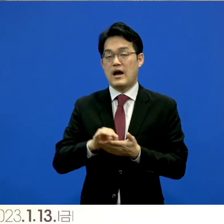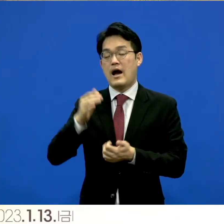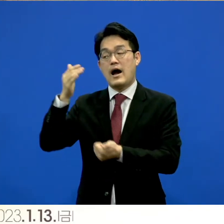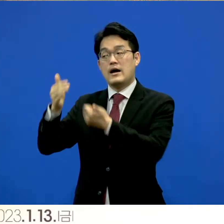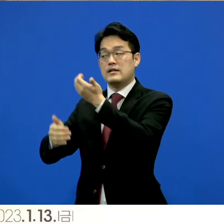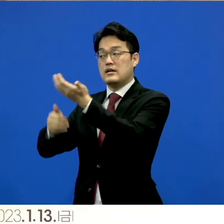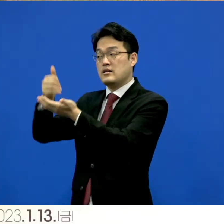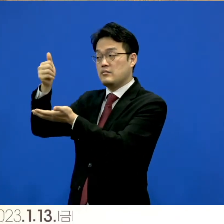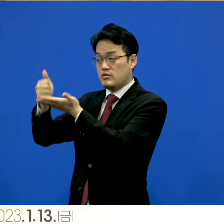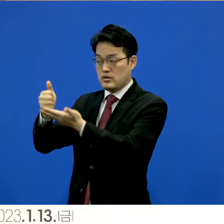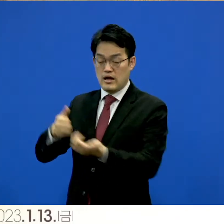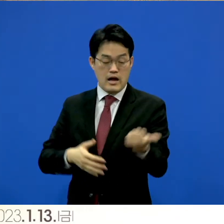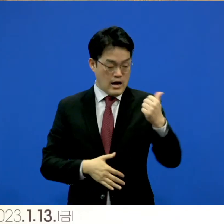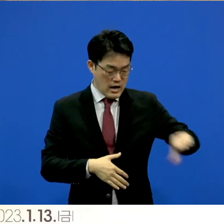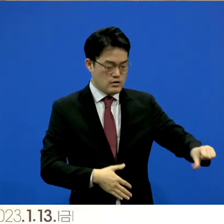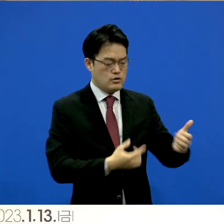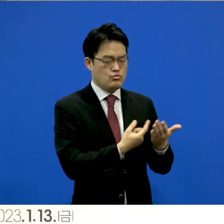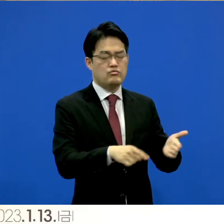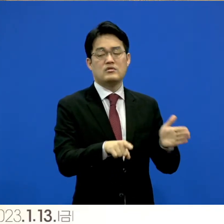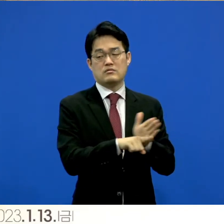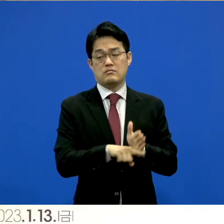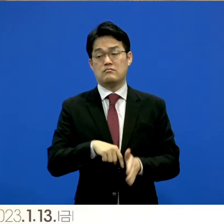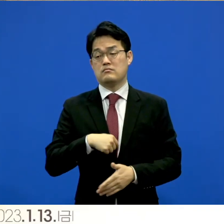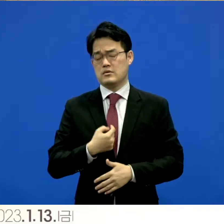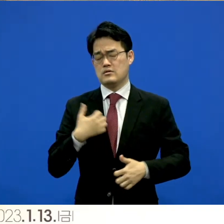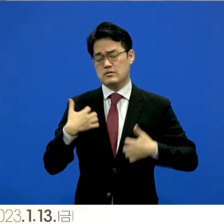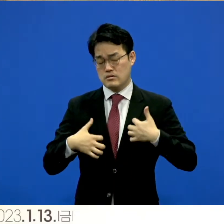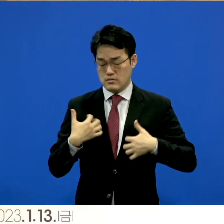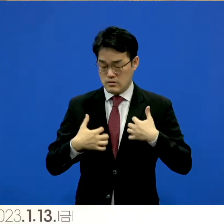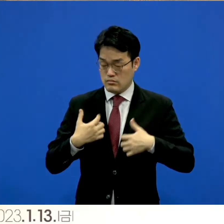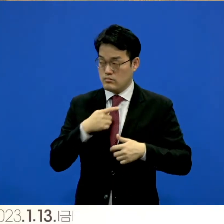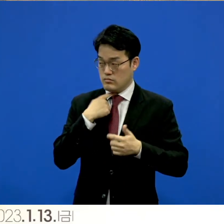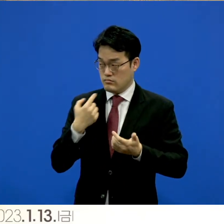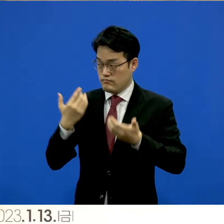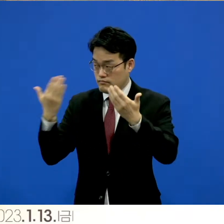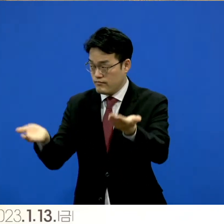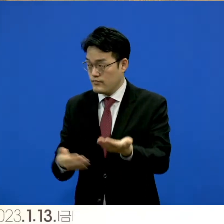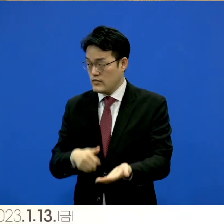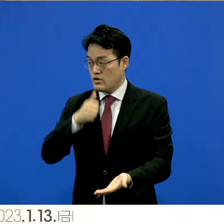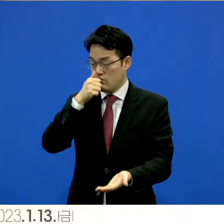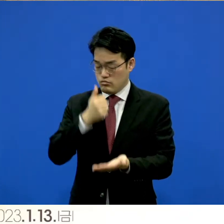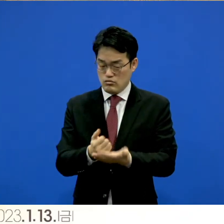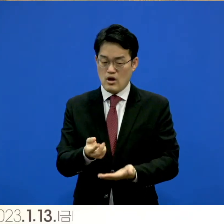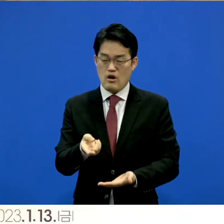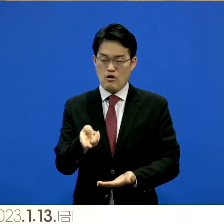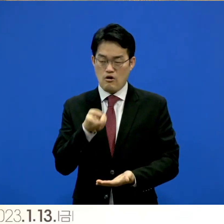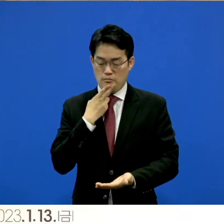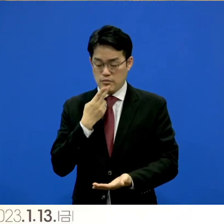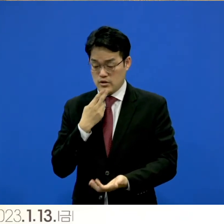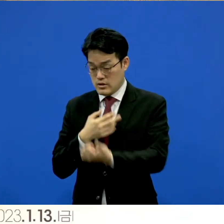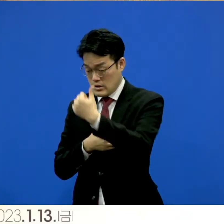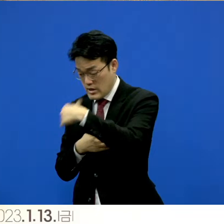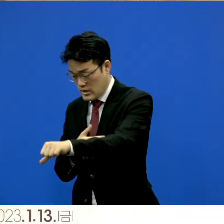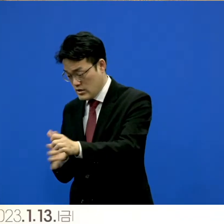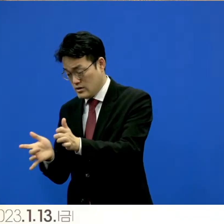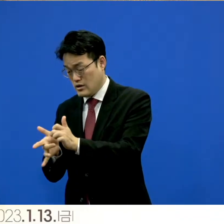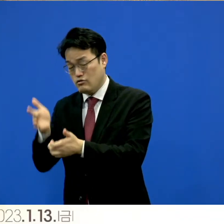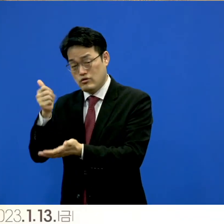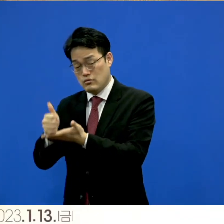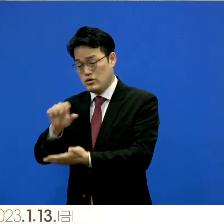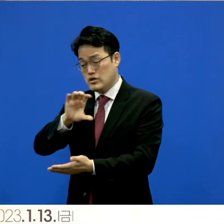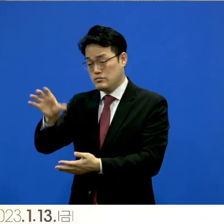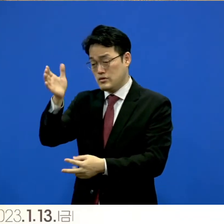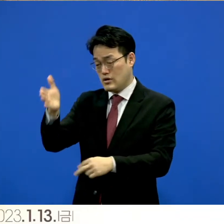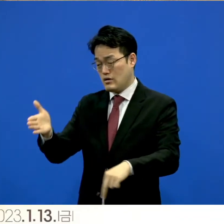하나님은 거룩한 낭비를 즐기십니다. 죄 없으신 아들을 십자가에 매달려 죄인을 위하여 죽게 하신 것 낭비